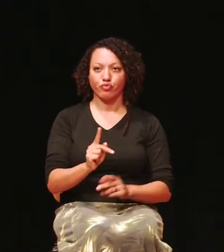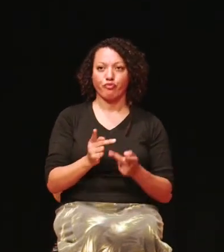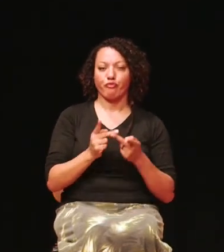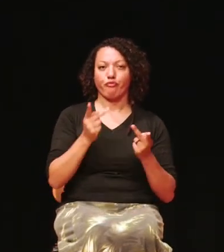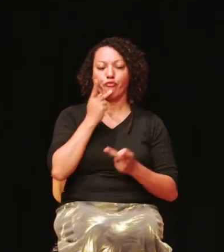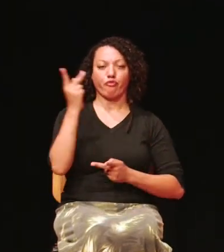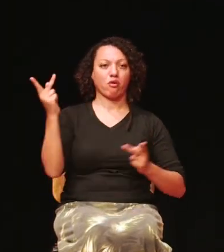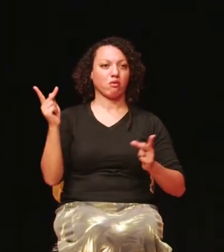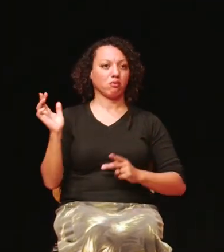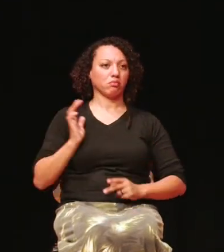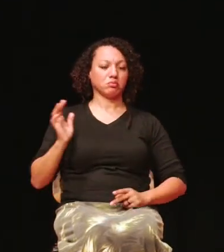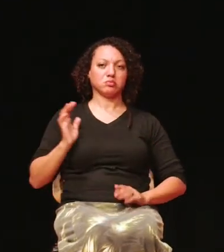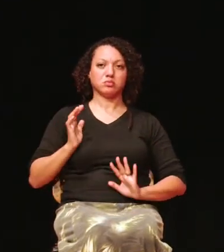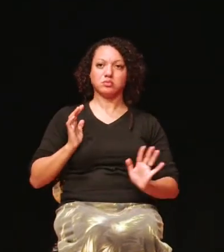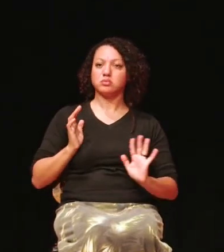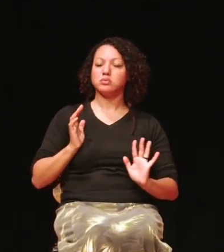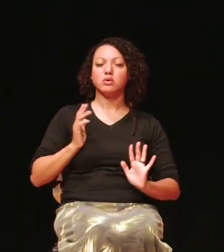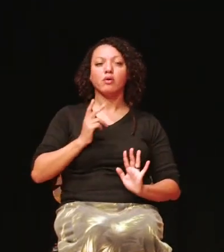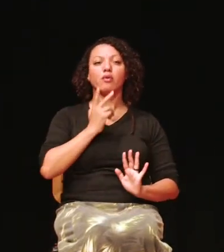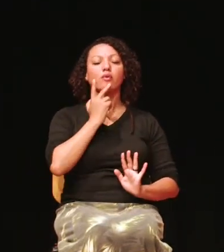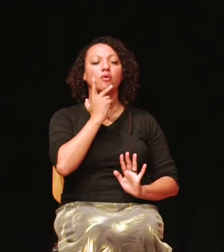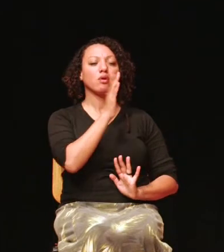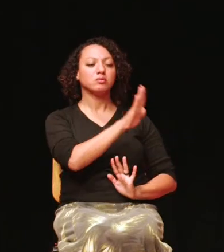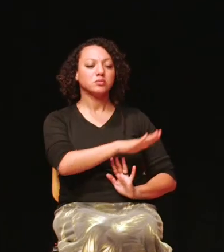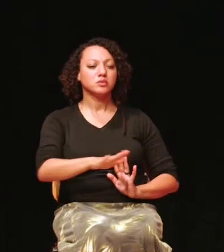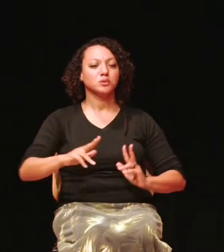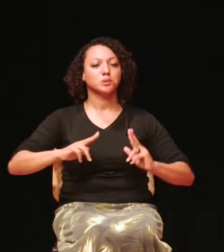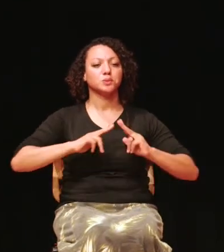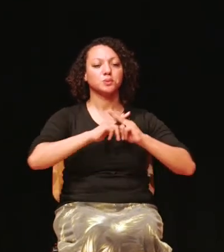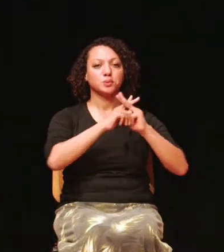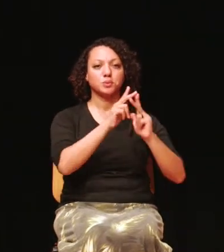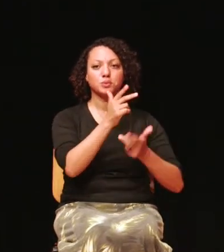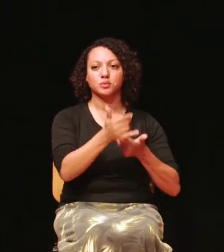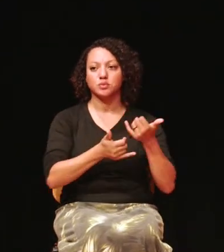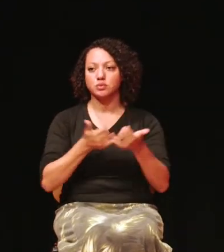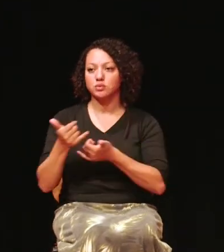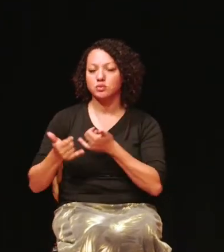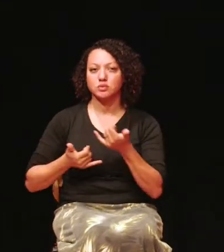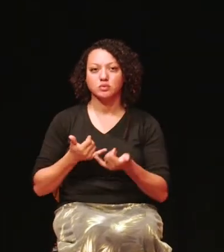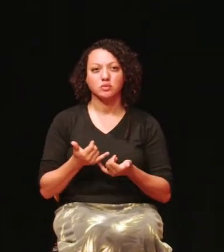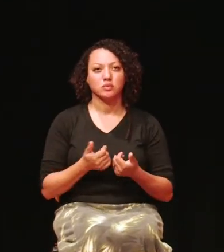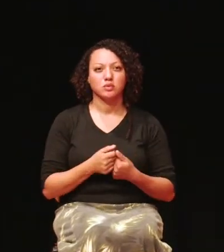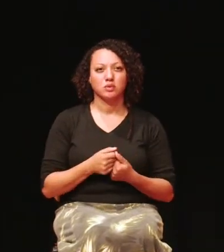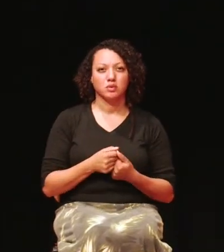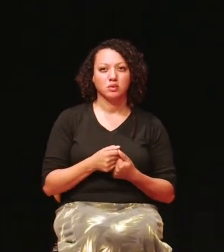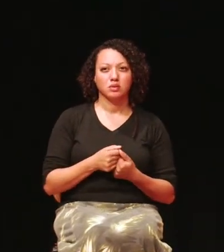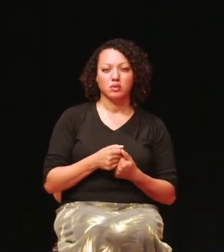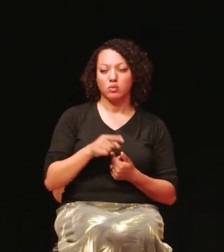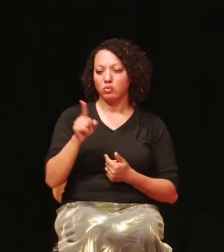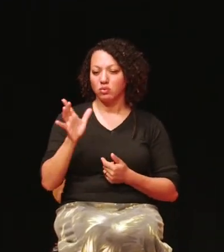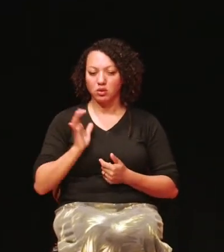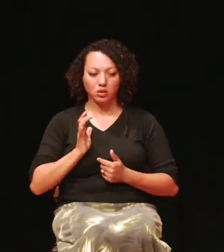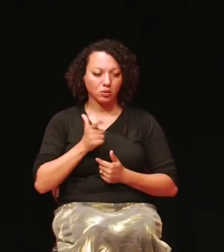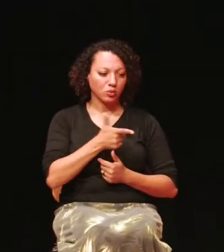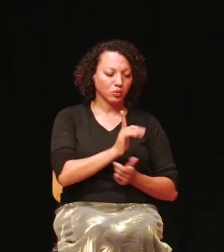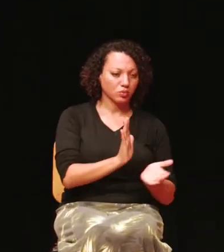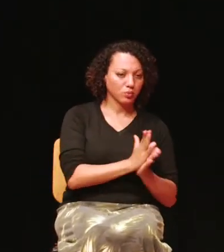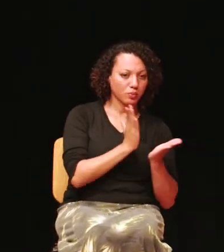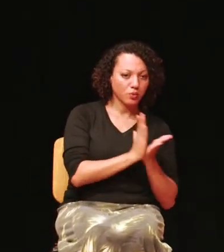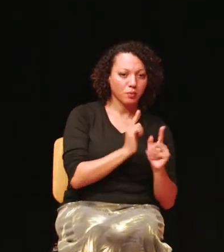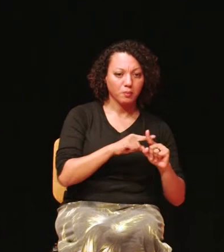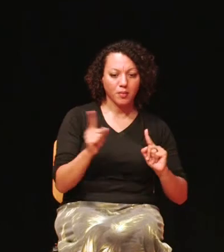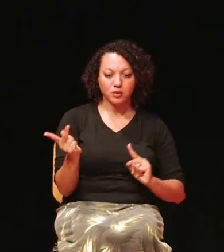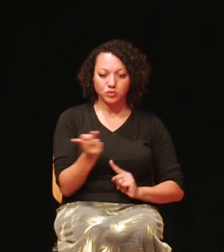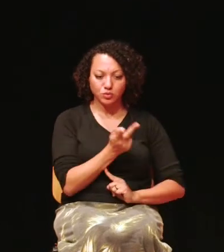elite, fala de meninos que brincam na rua, um é rico, outro é pobre, mas os dois brincam